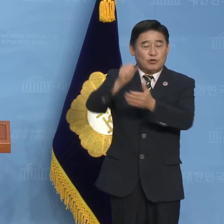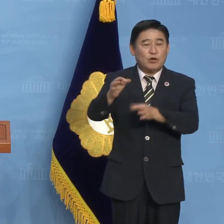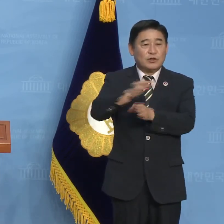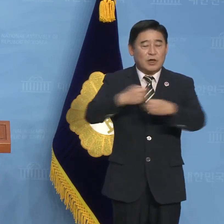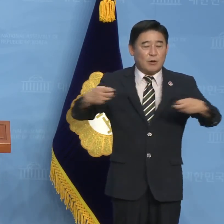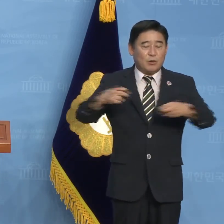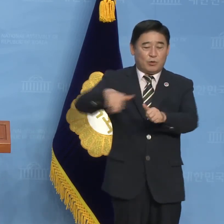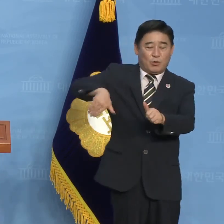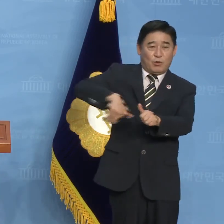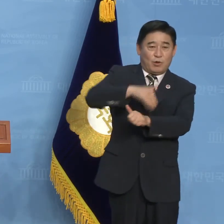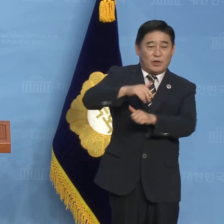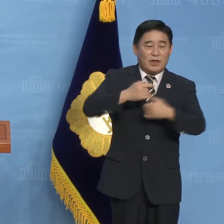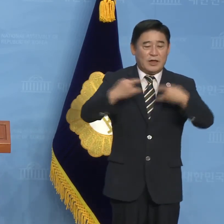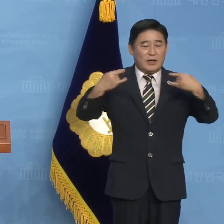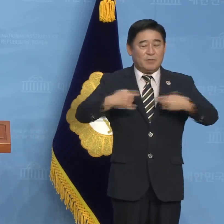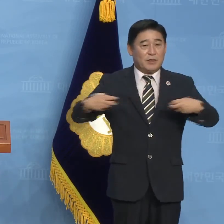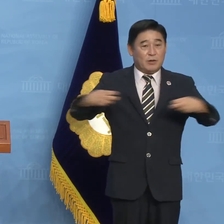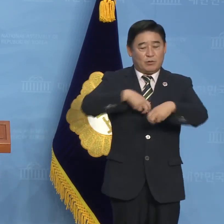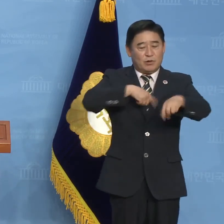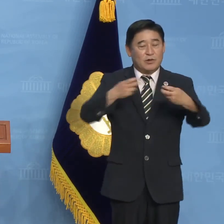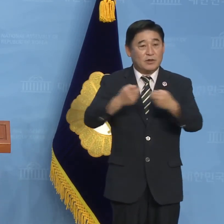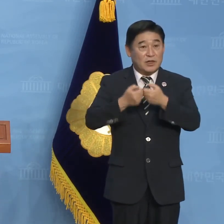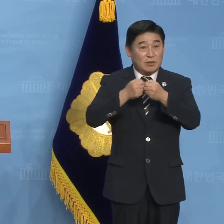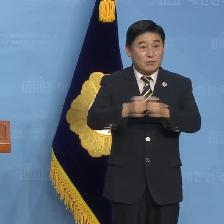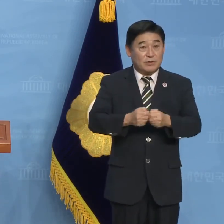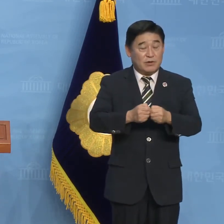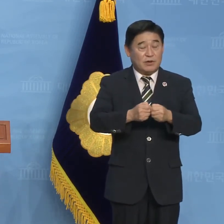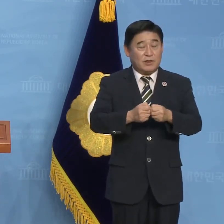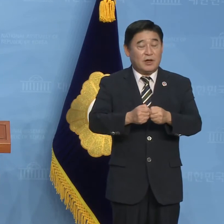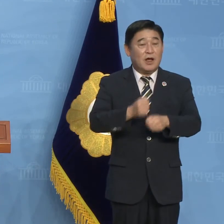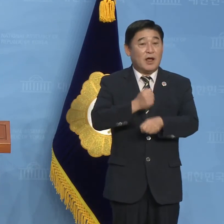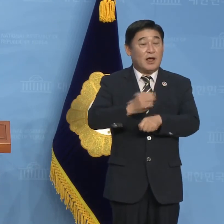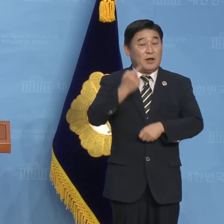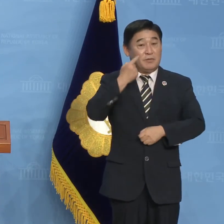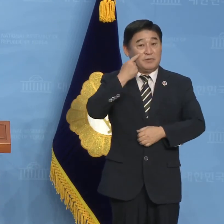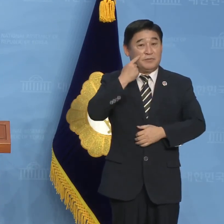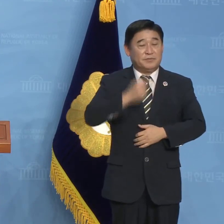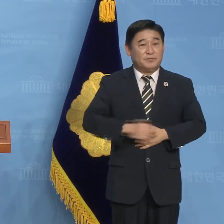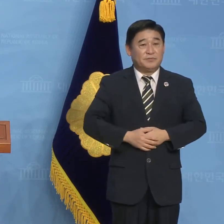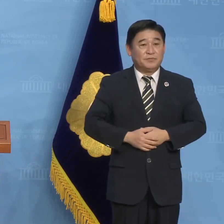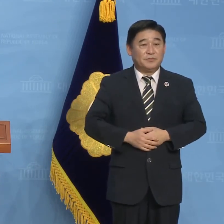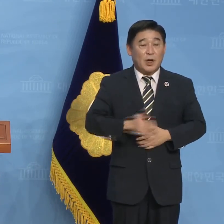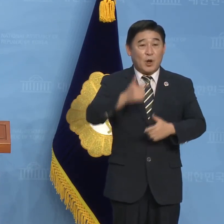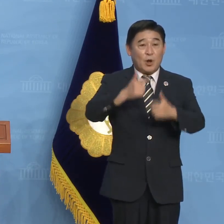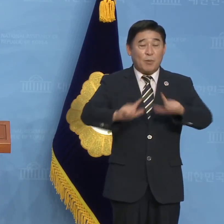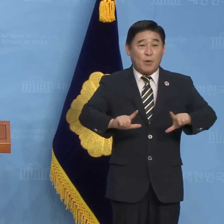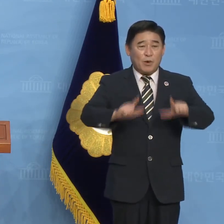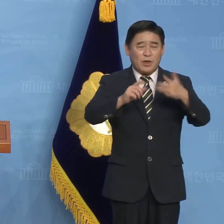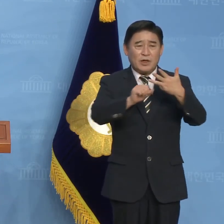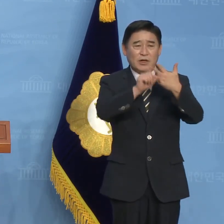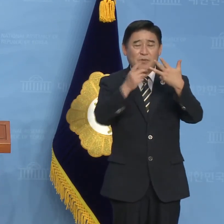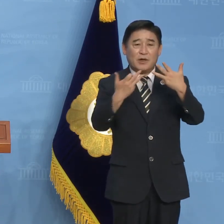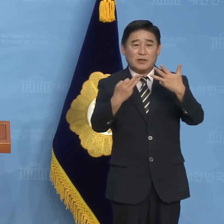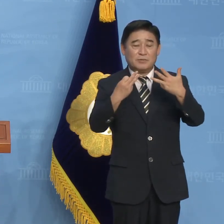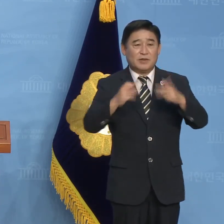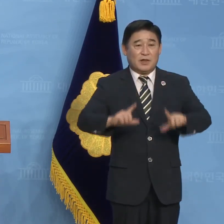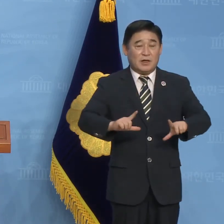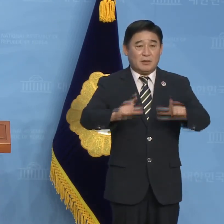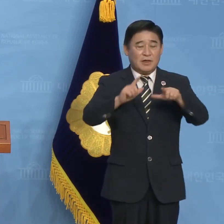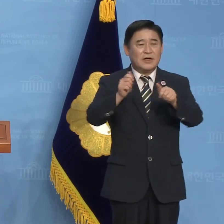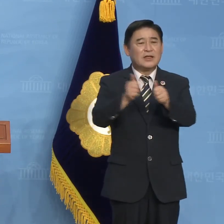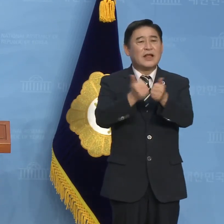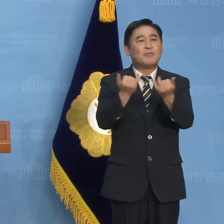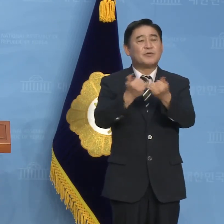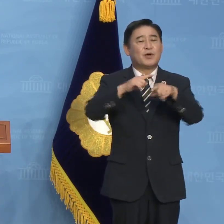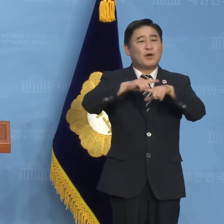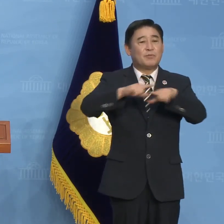위한 프랑스의 교통정책 변화를 분석하고 그 시사점을 살펴보았다고 합니다. 다음, 목요일 8월 13일에는